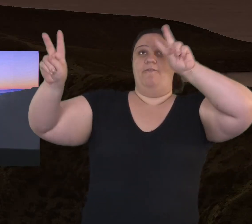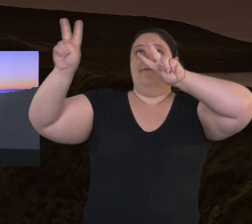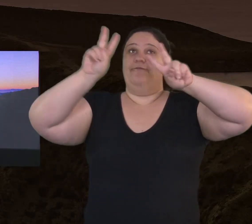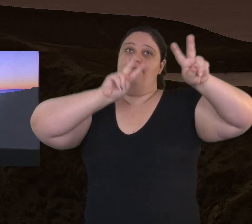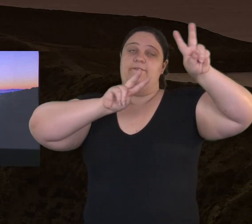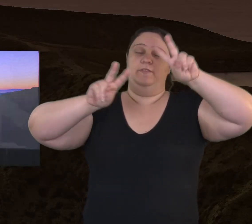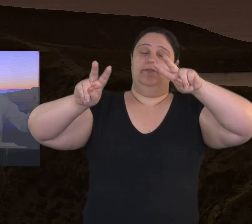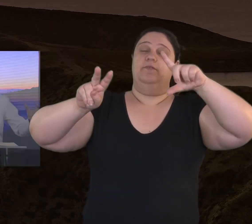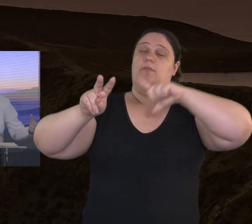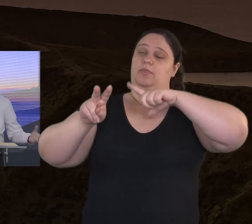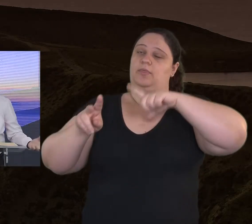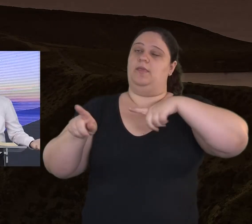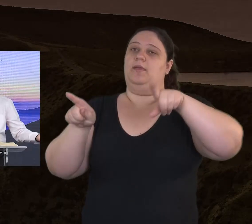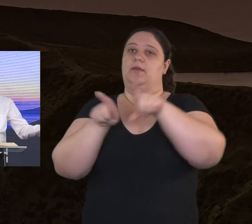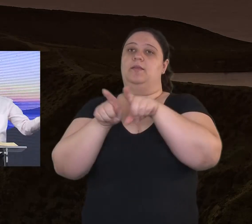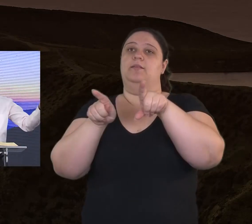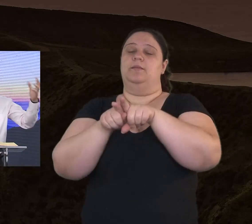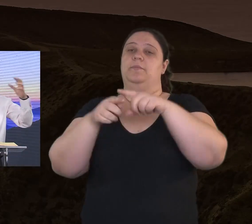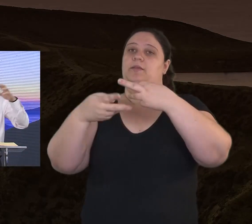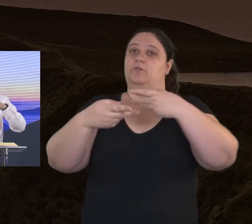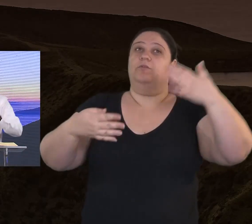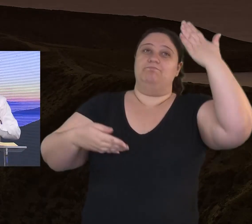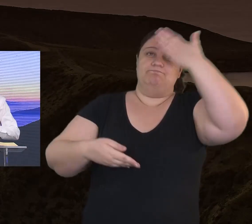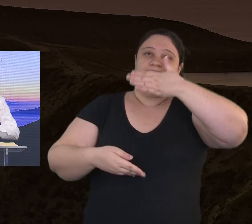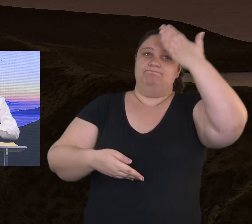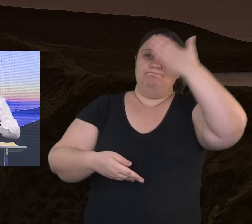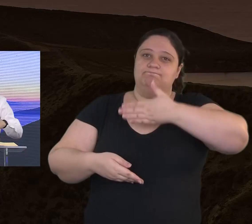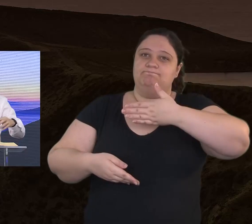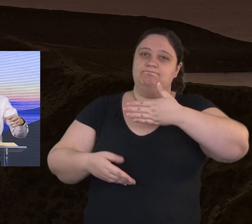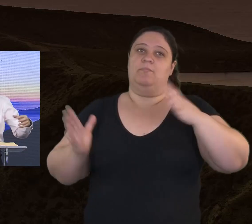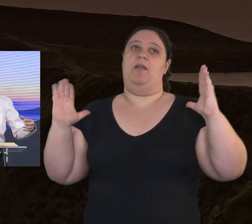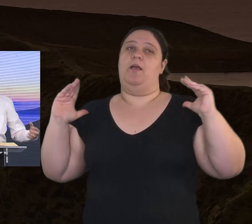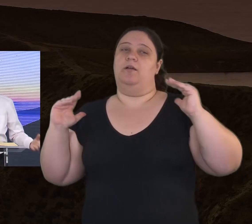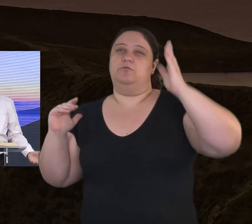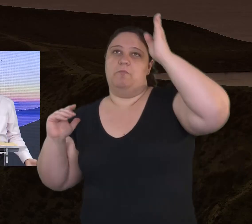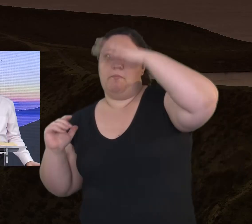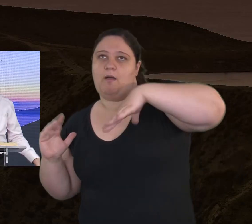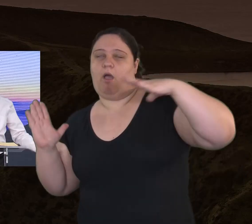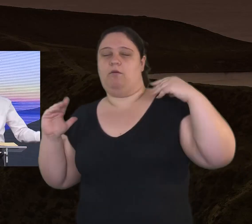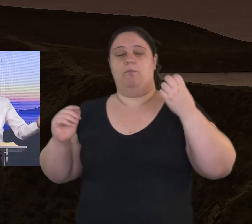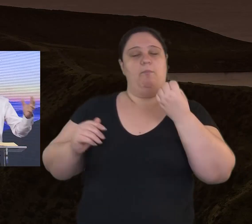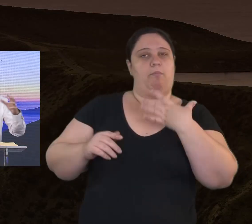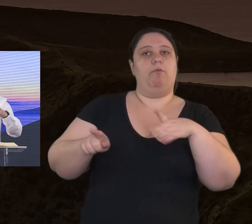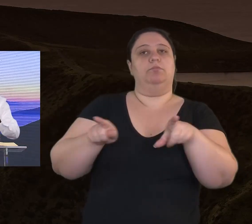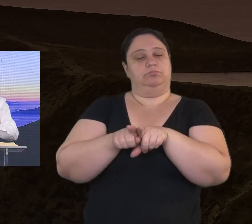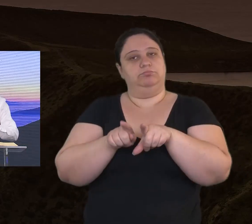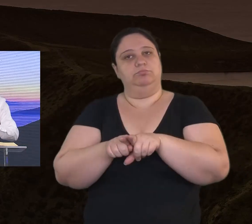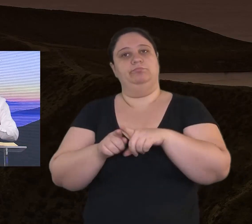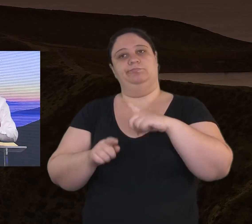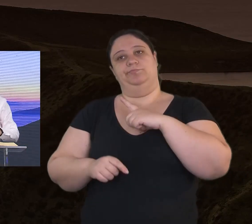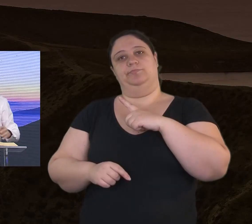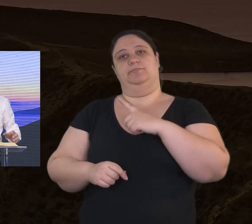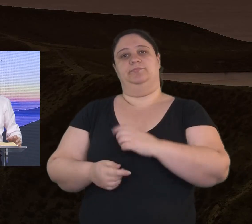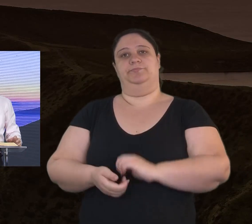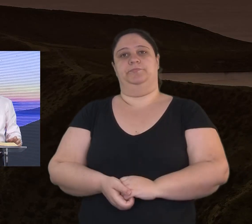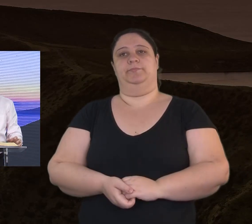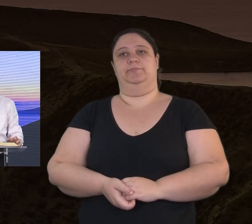Deus, estão também as criaturas invisíveis. E nessas criaturas invisíveis,